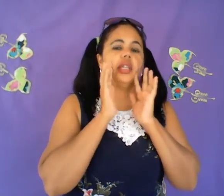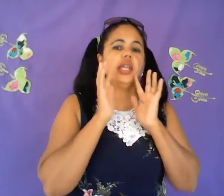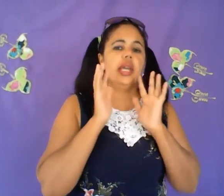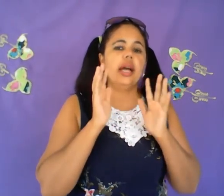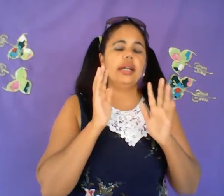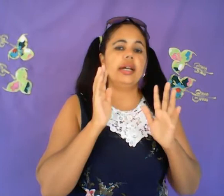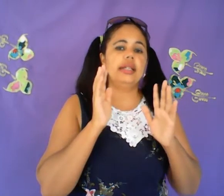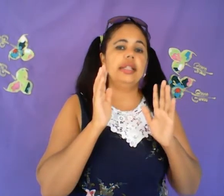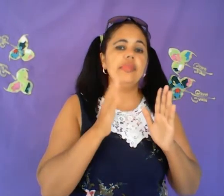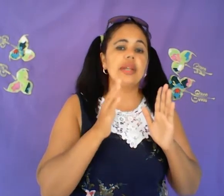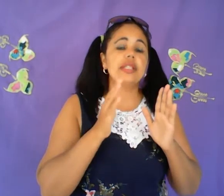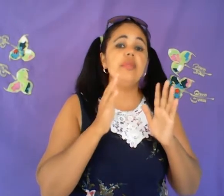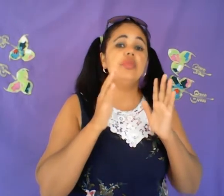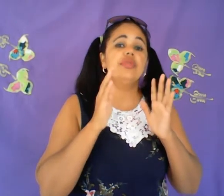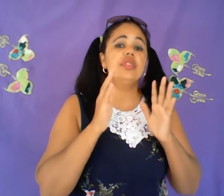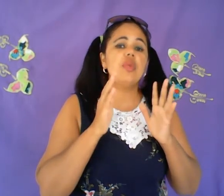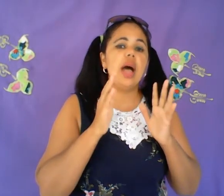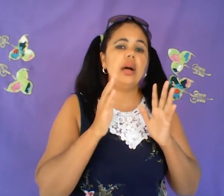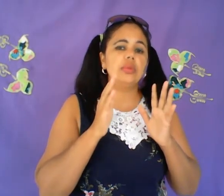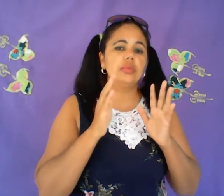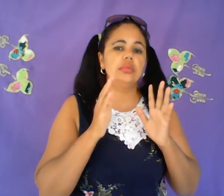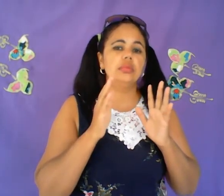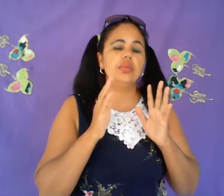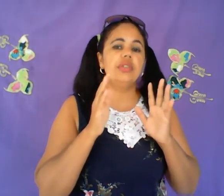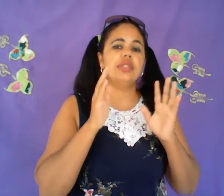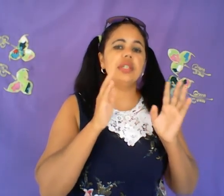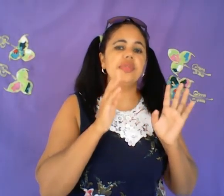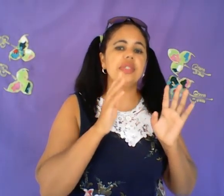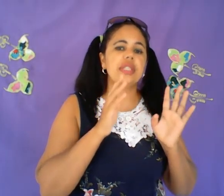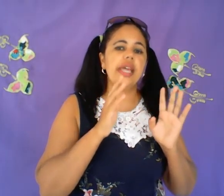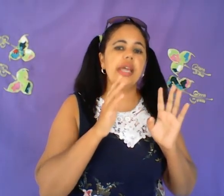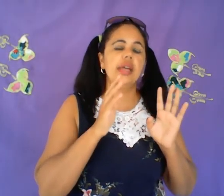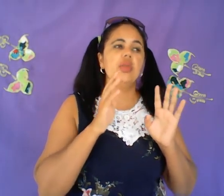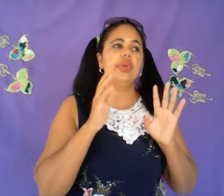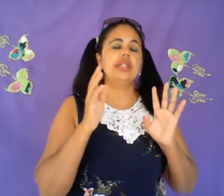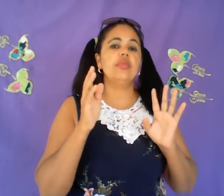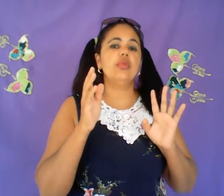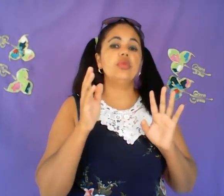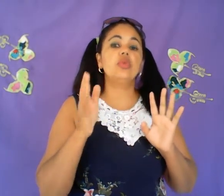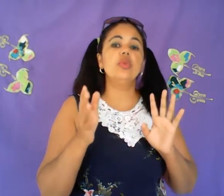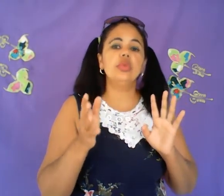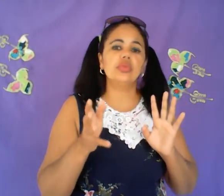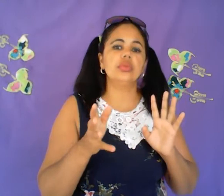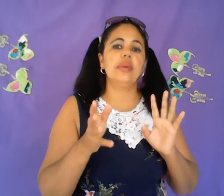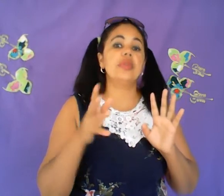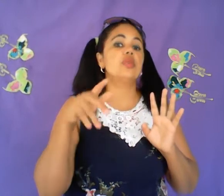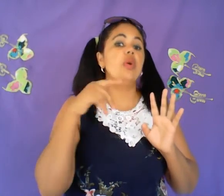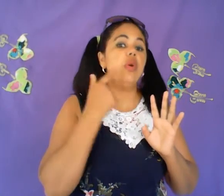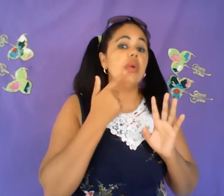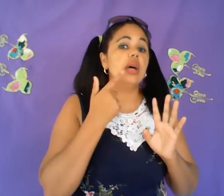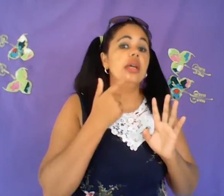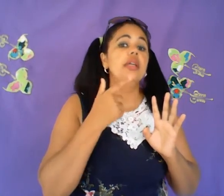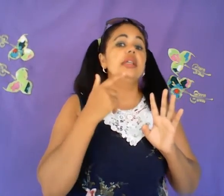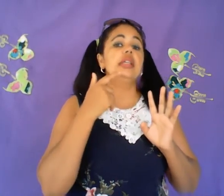a Libras é muito visual. O que vocês fizeram, por exemplo, o surdo, a pessoa que é